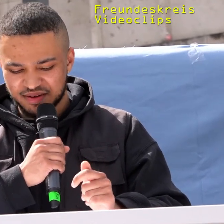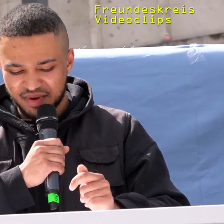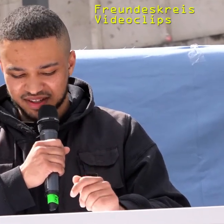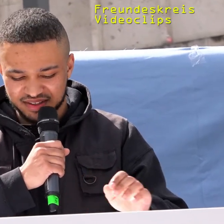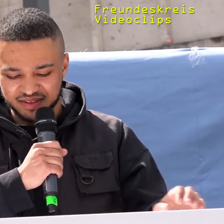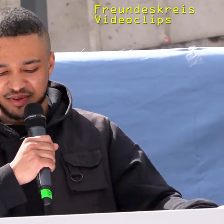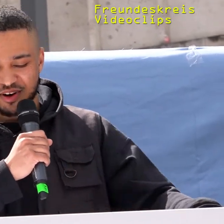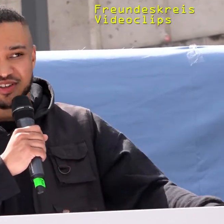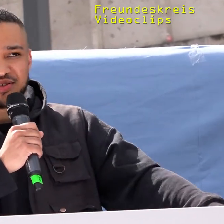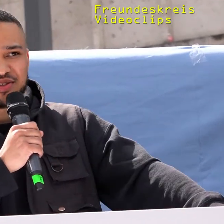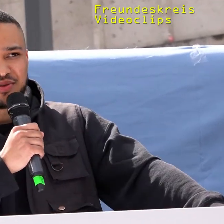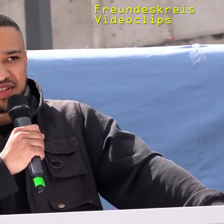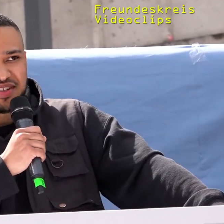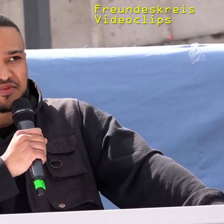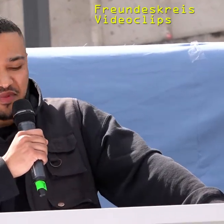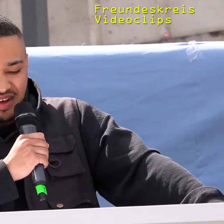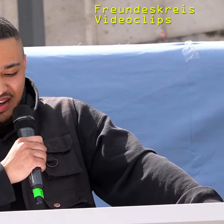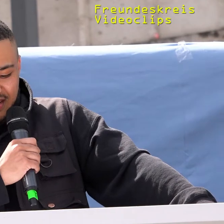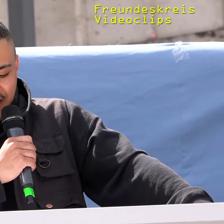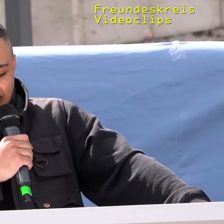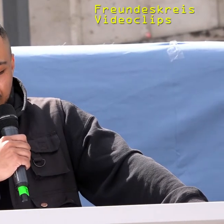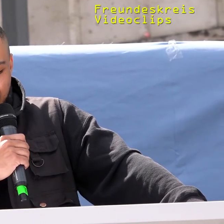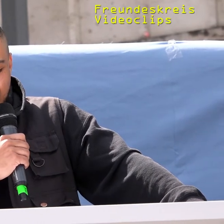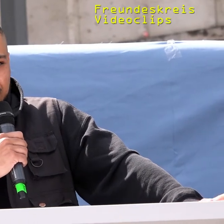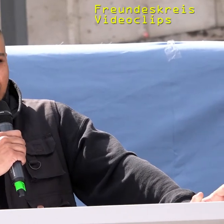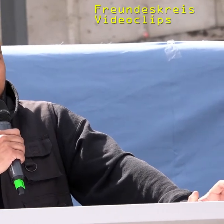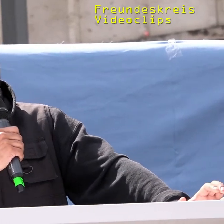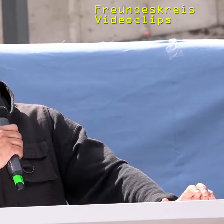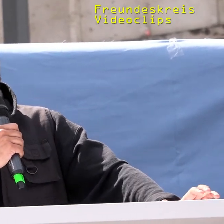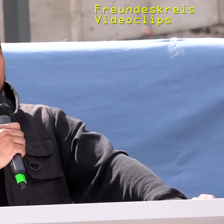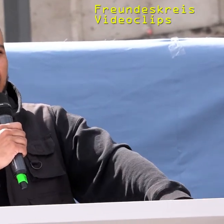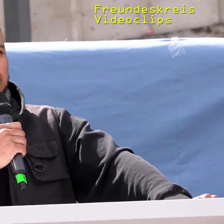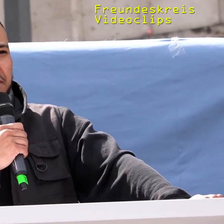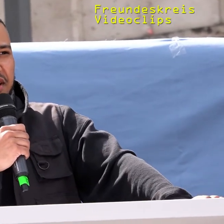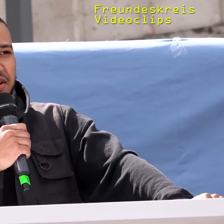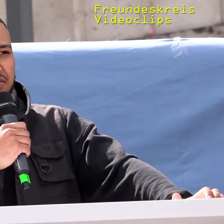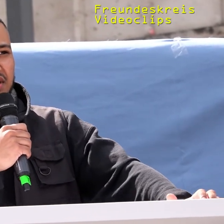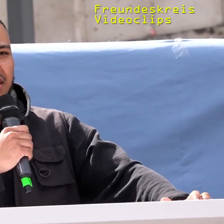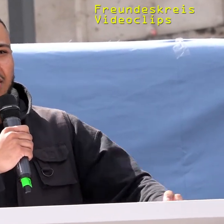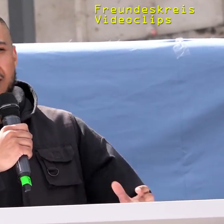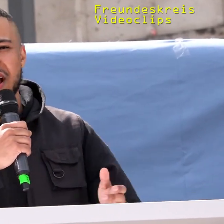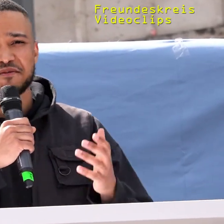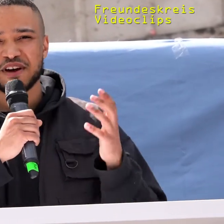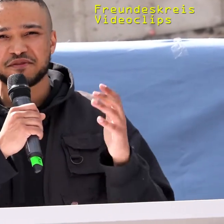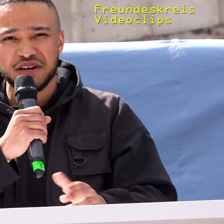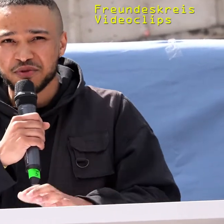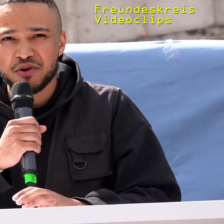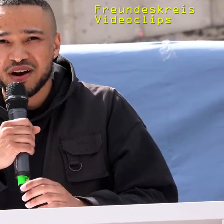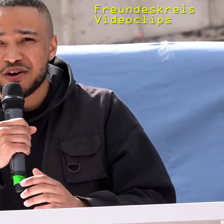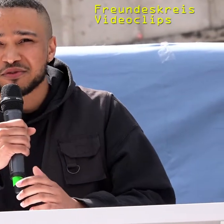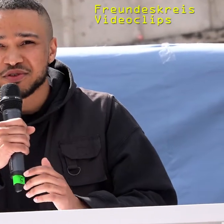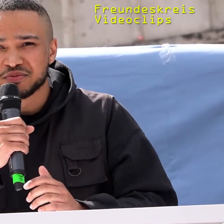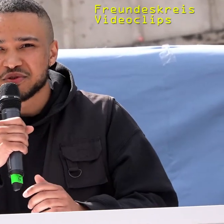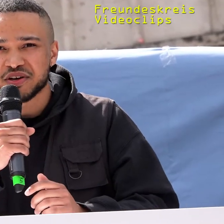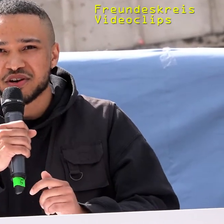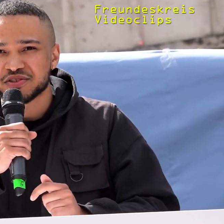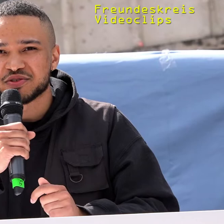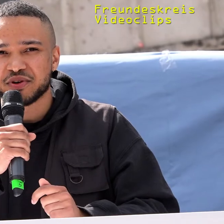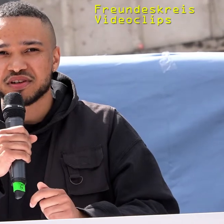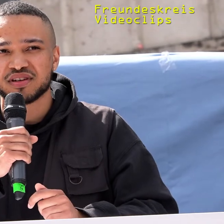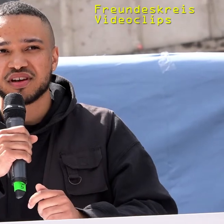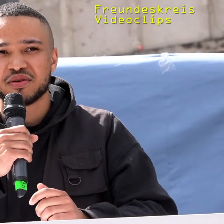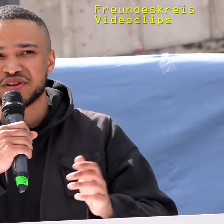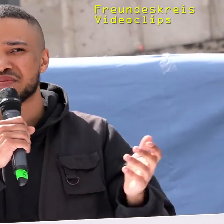wie viel Sinn macht es, mit Leuten zu diskutieren, deren Antworten auf die Aussagen Black Lives Matter und hört einfach verdammt nochmal auf, uns umzubringen